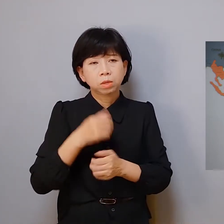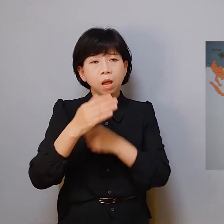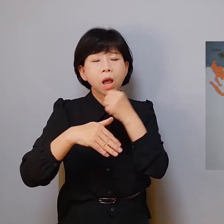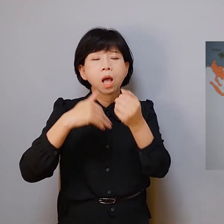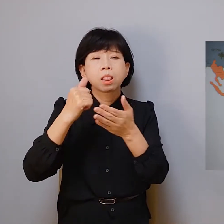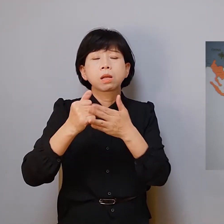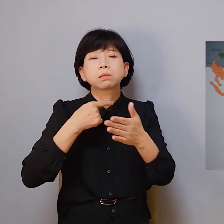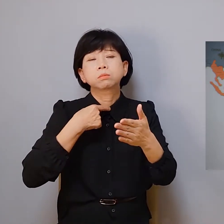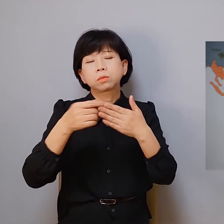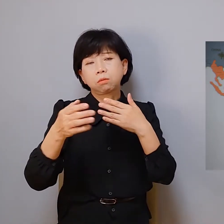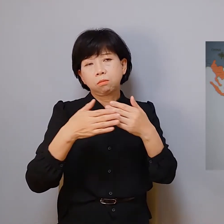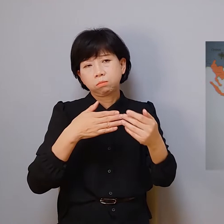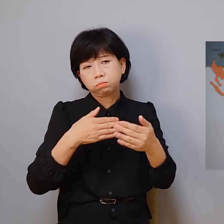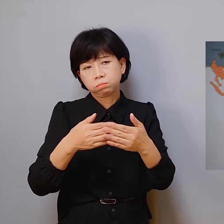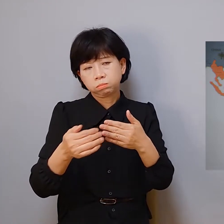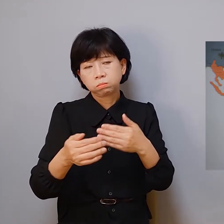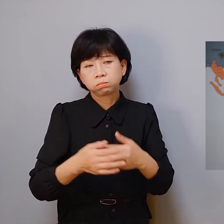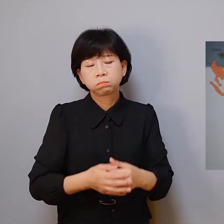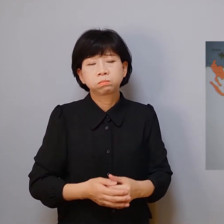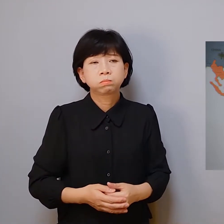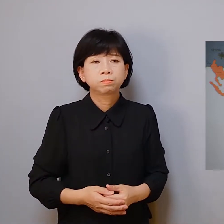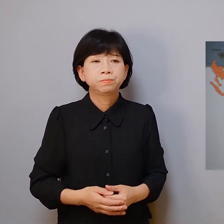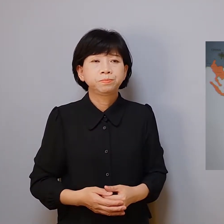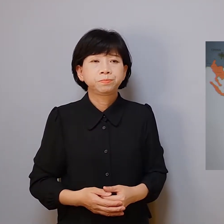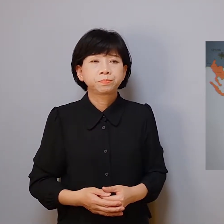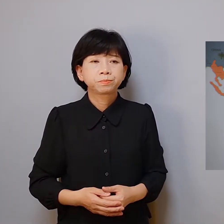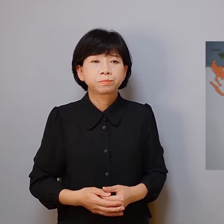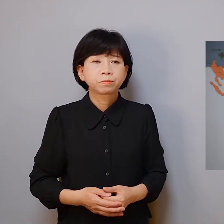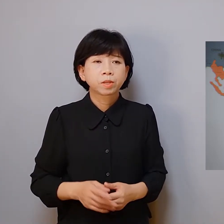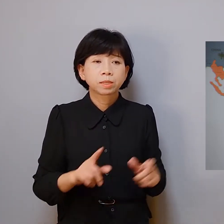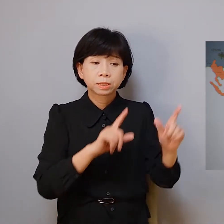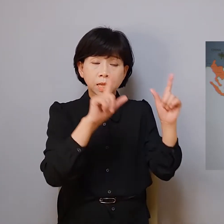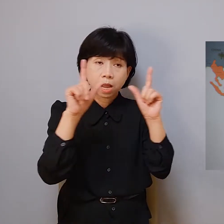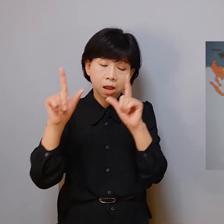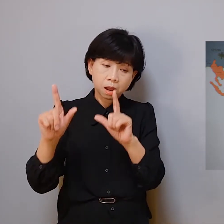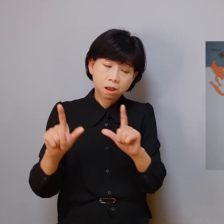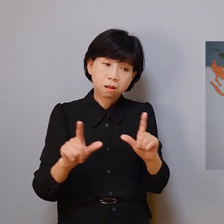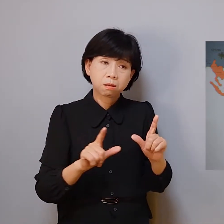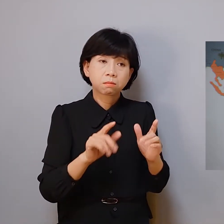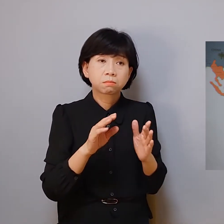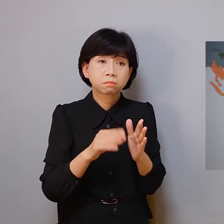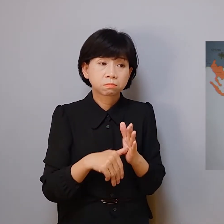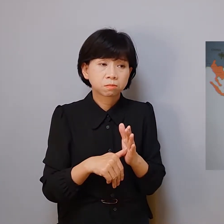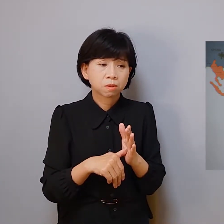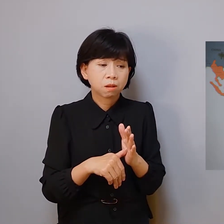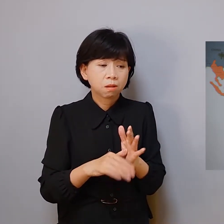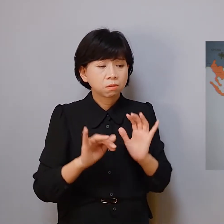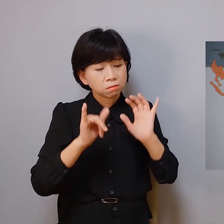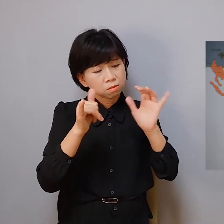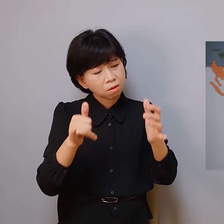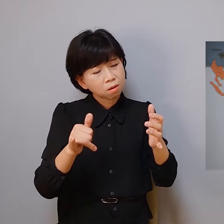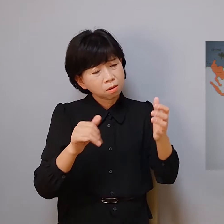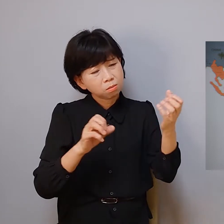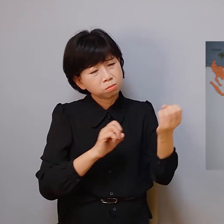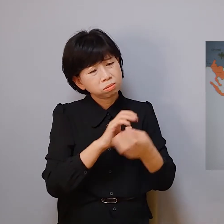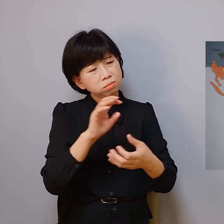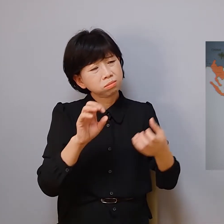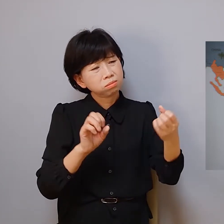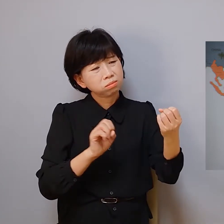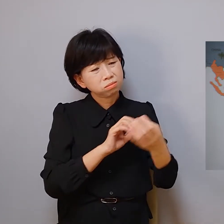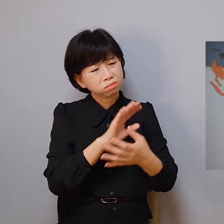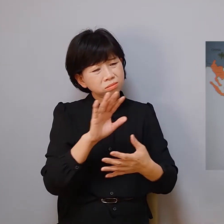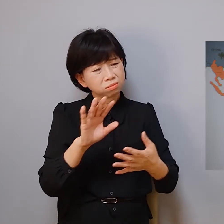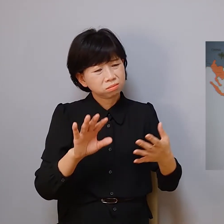경험하는 욥을 볼 수가 있습니다. 여러분, 인생을 사노라면 참 세상이 복잡하다,